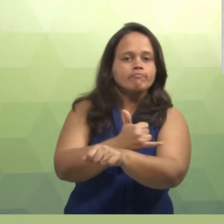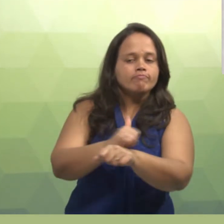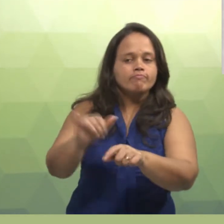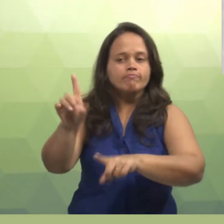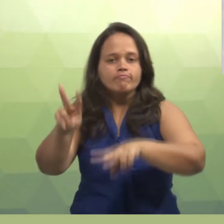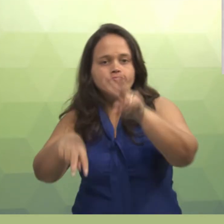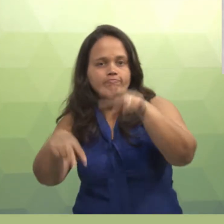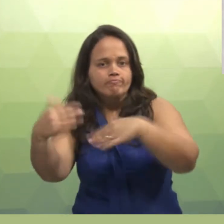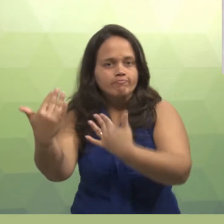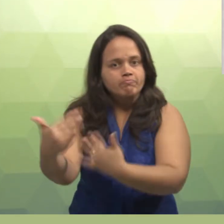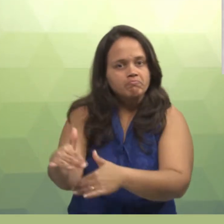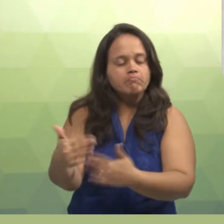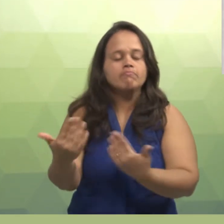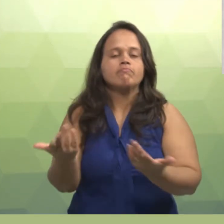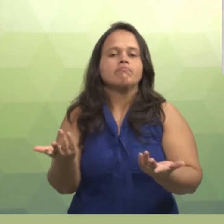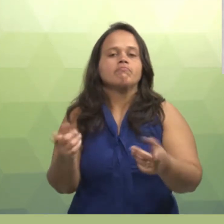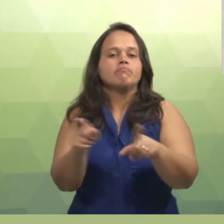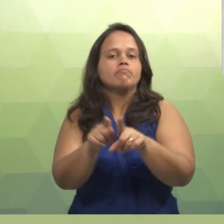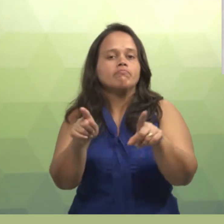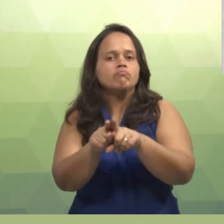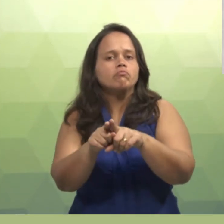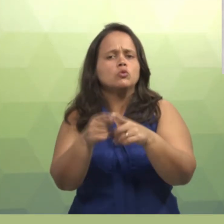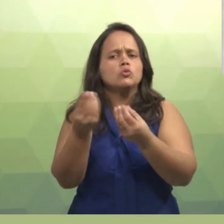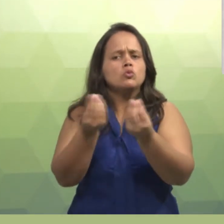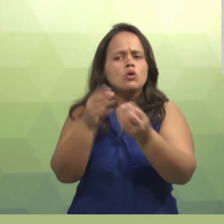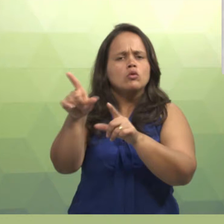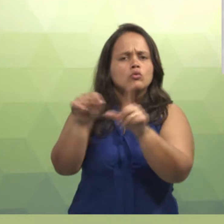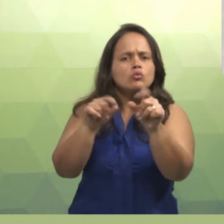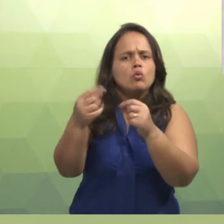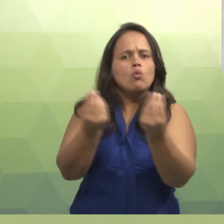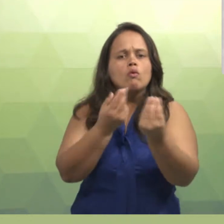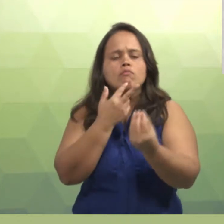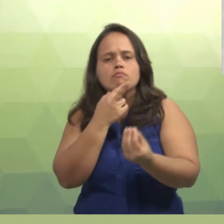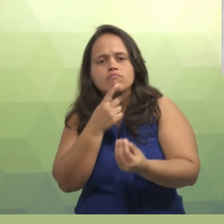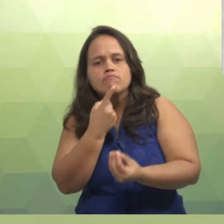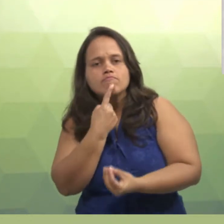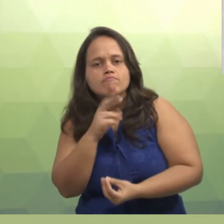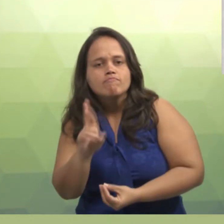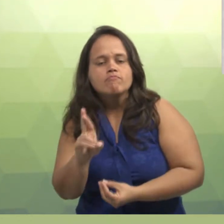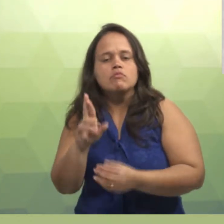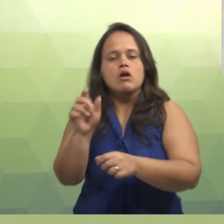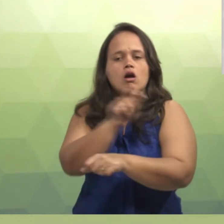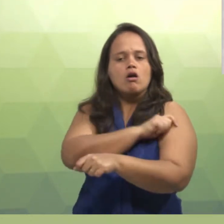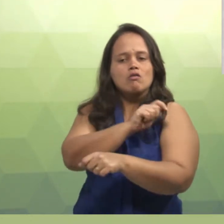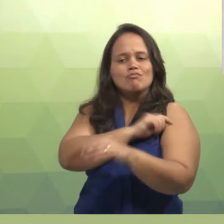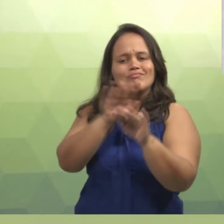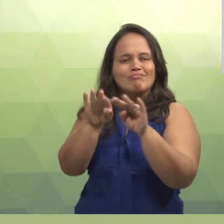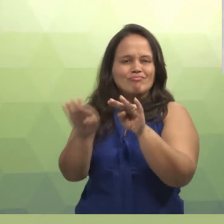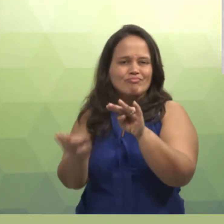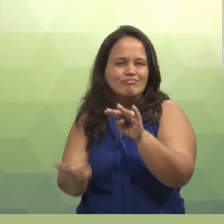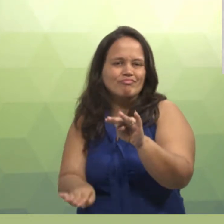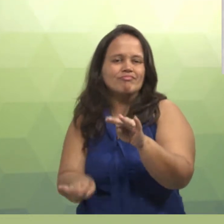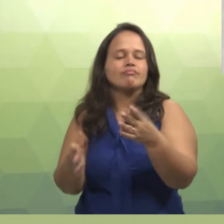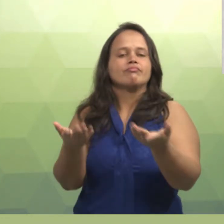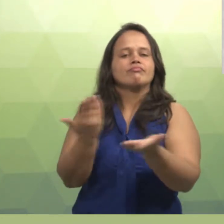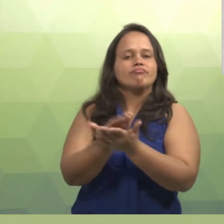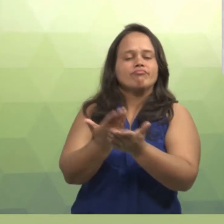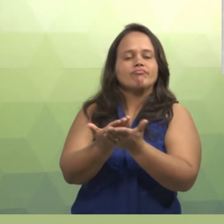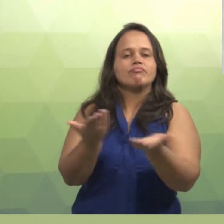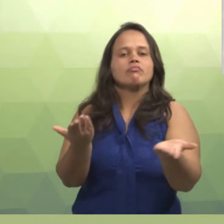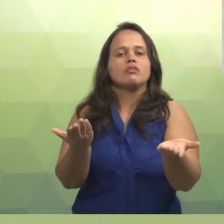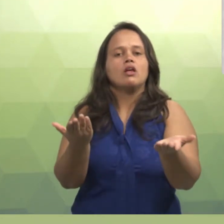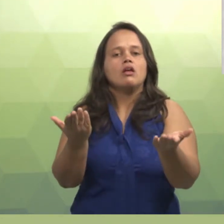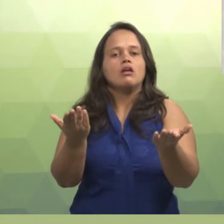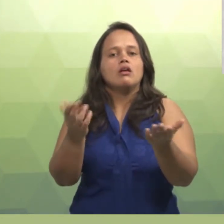estratégias de avaliação, definir as formas de realização da recuperação dos alunos de baixo rendimento escolar, as